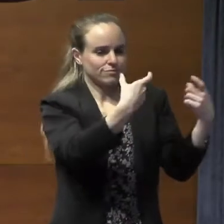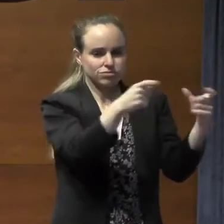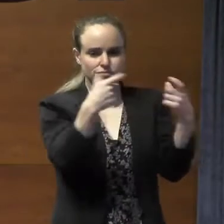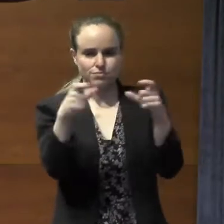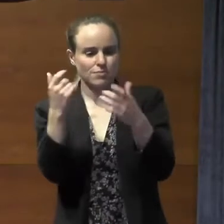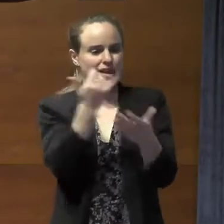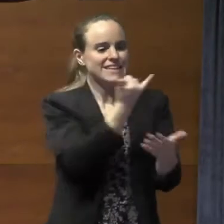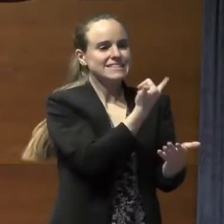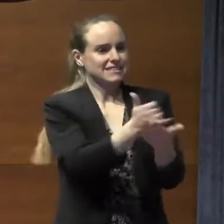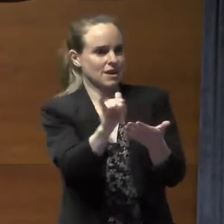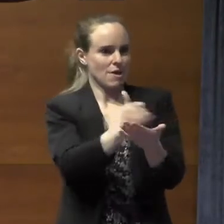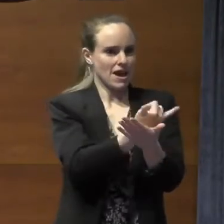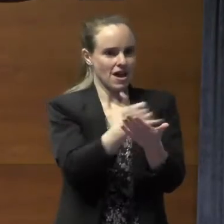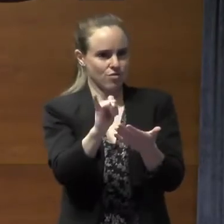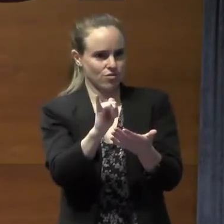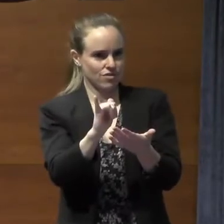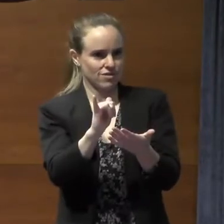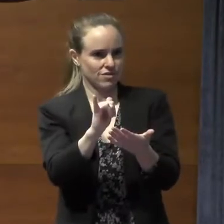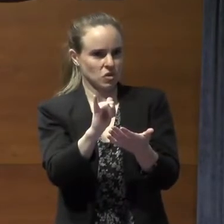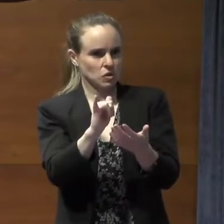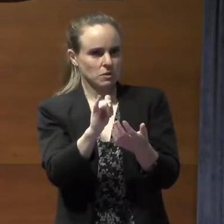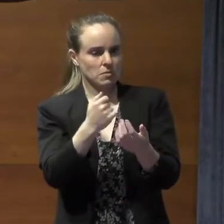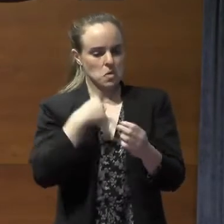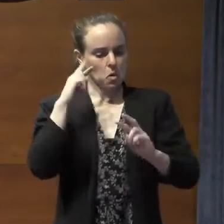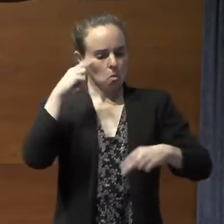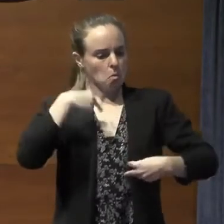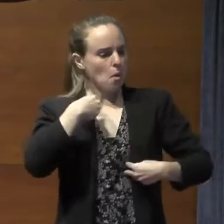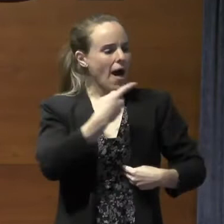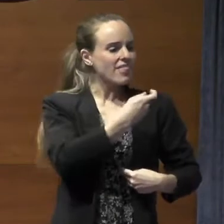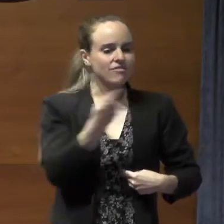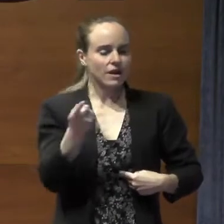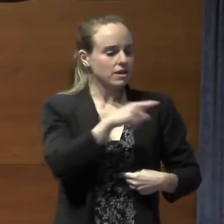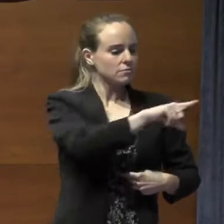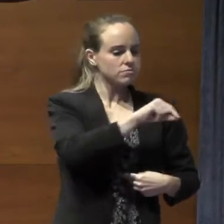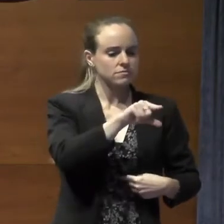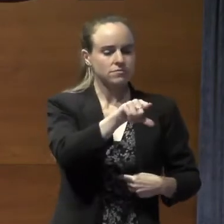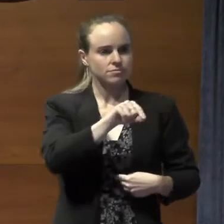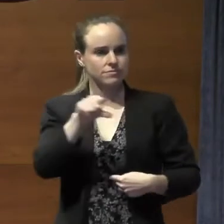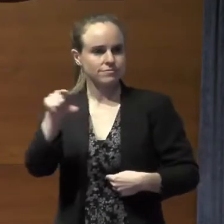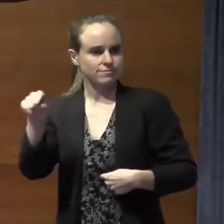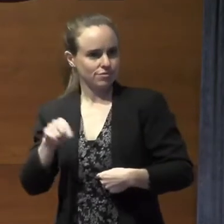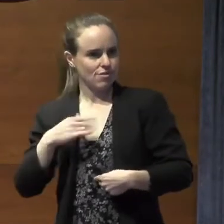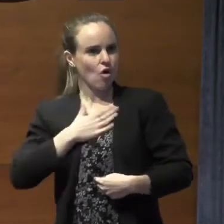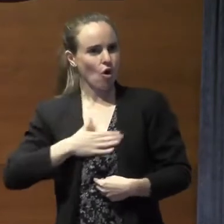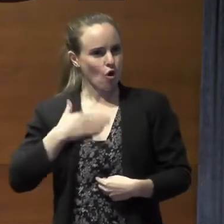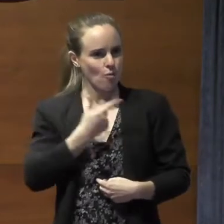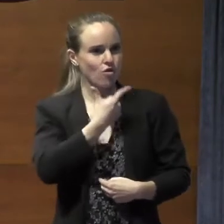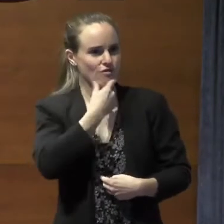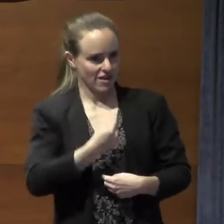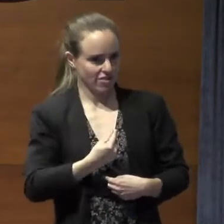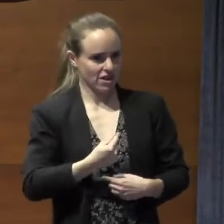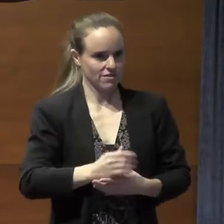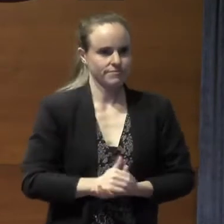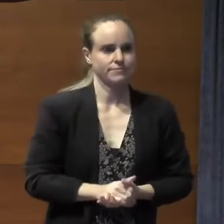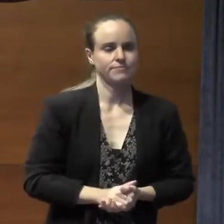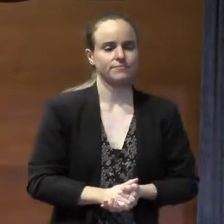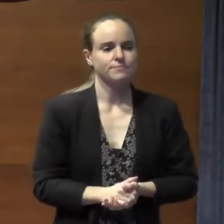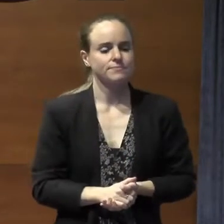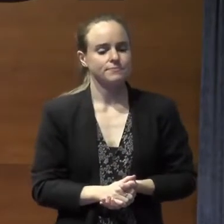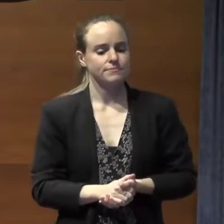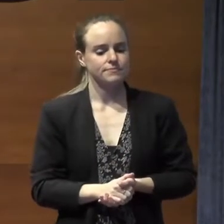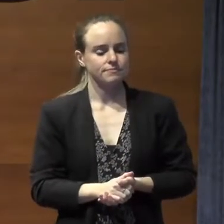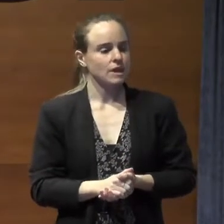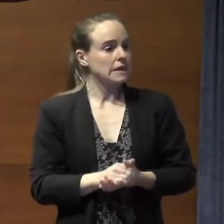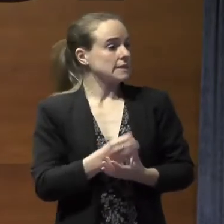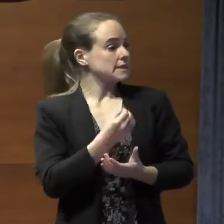a los diferentes colectivos a los que va dirigido y para que encuentren fácilmente la información que pueda serles relevante.